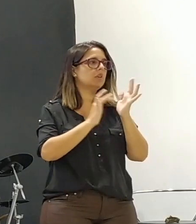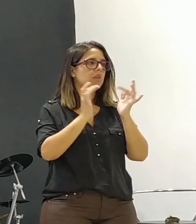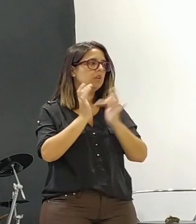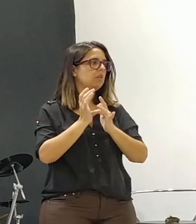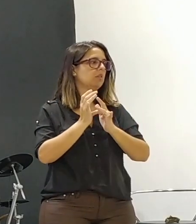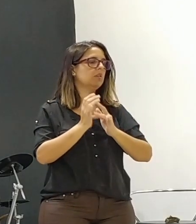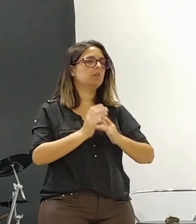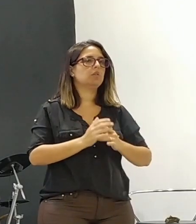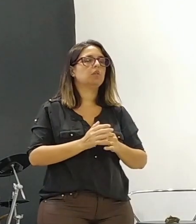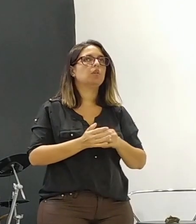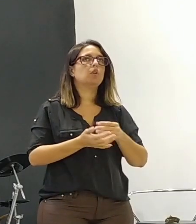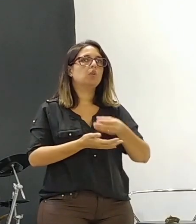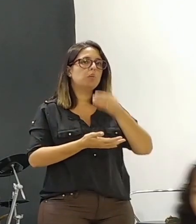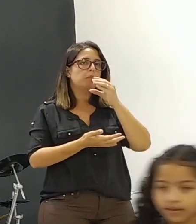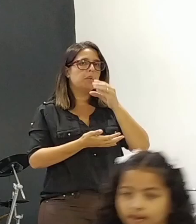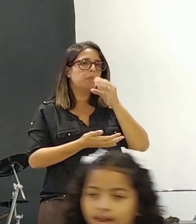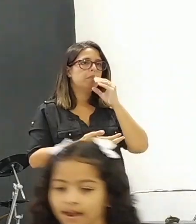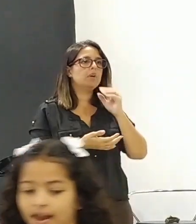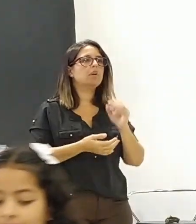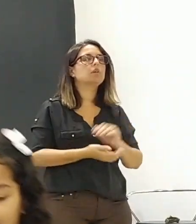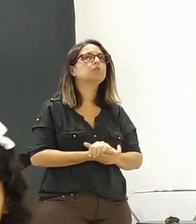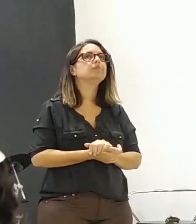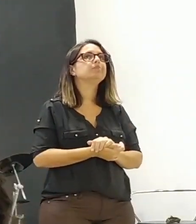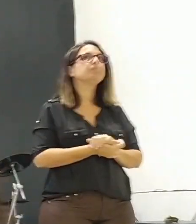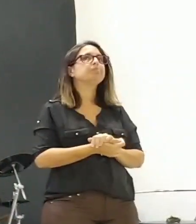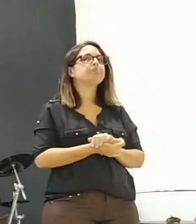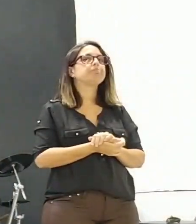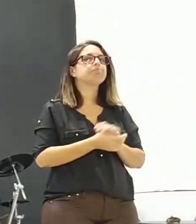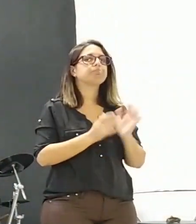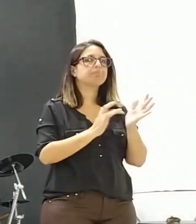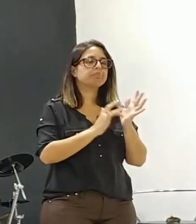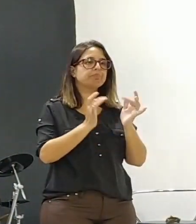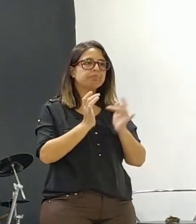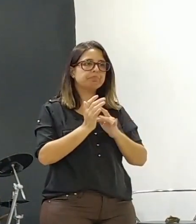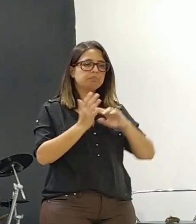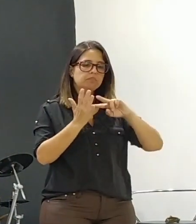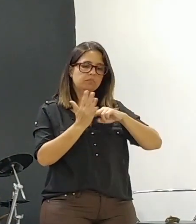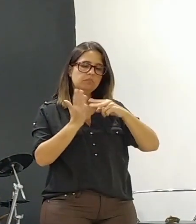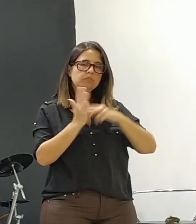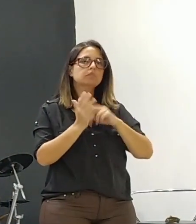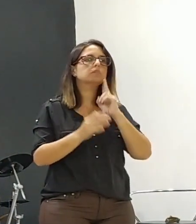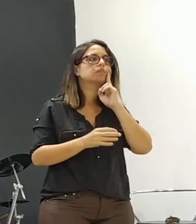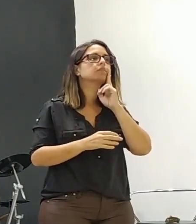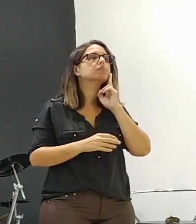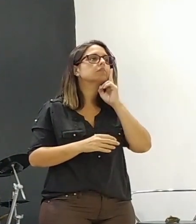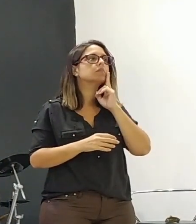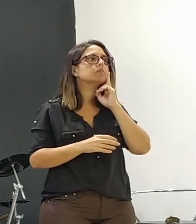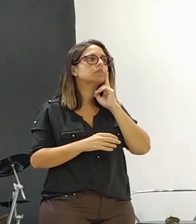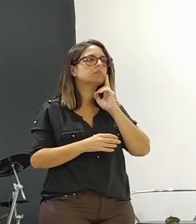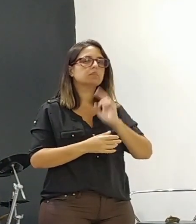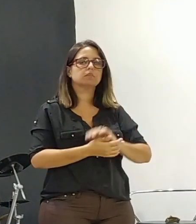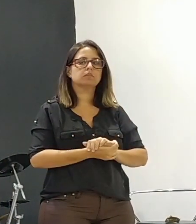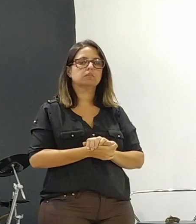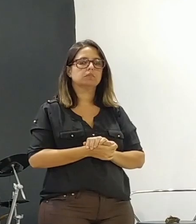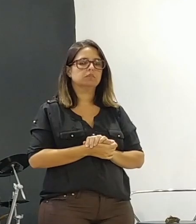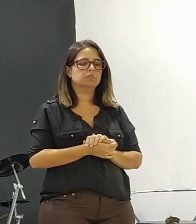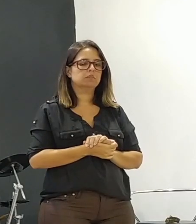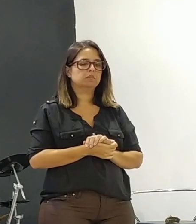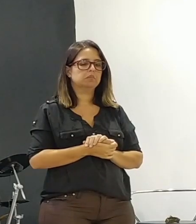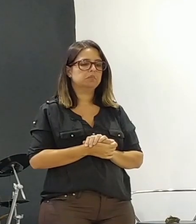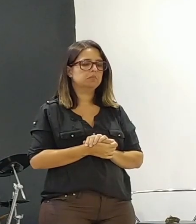iam beber daquele sangue, né, representado naquele vinho que eles estavam tomando, para que ali, né, que